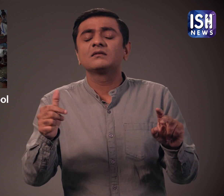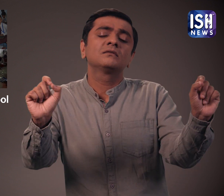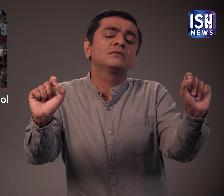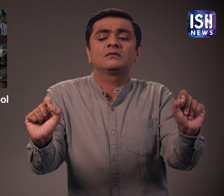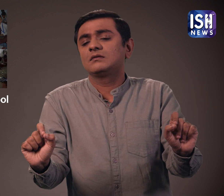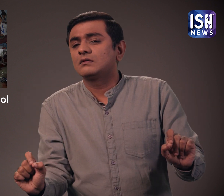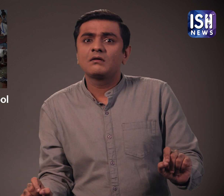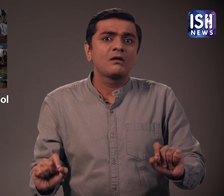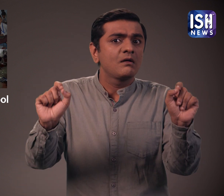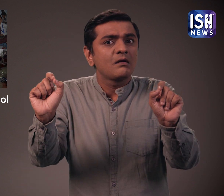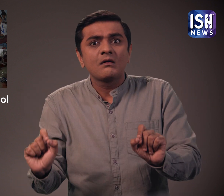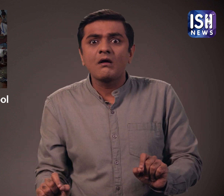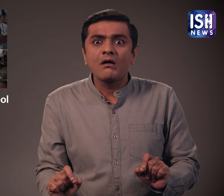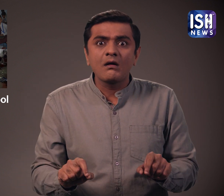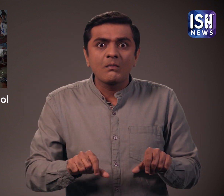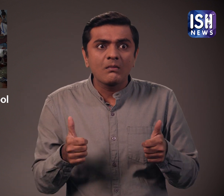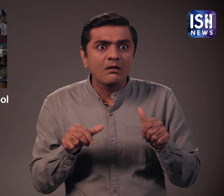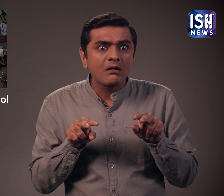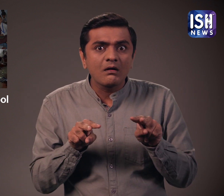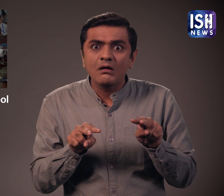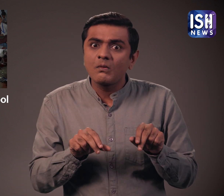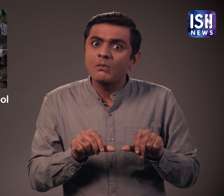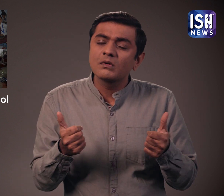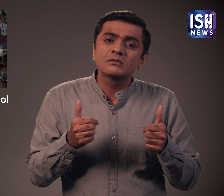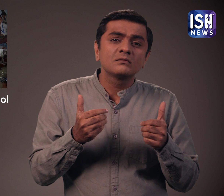में विबिनब भाशाओं में भी लिख सकते हैं